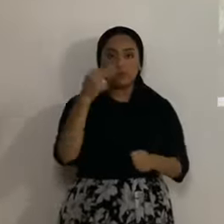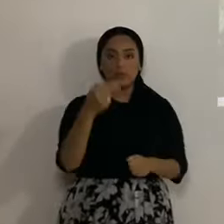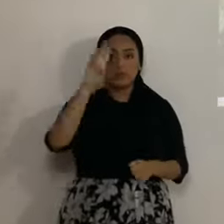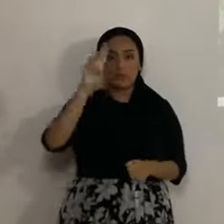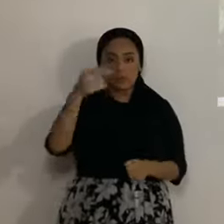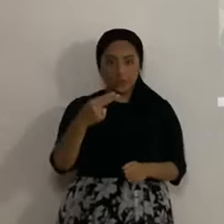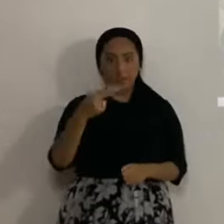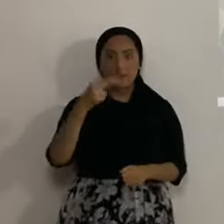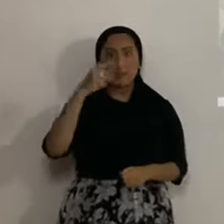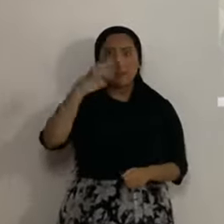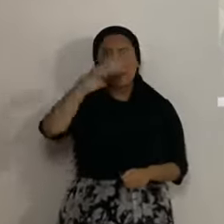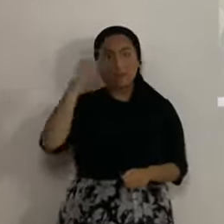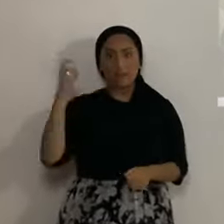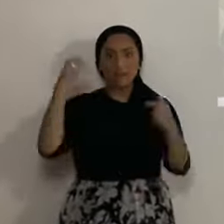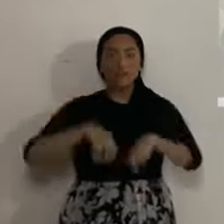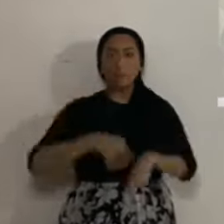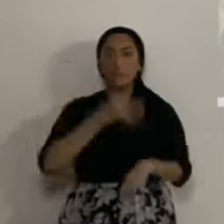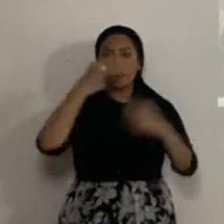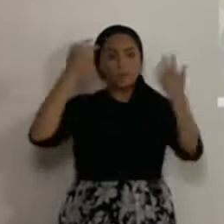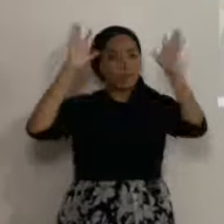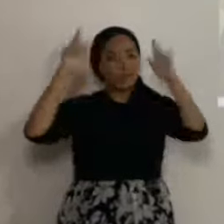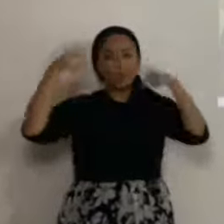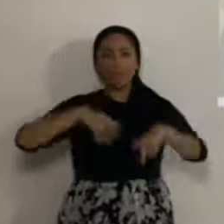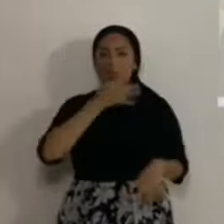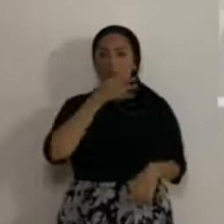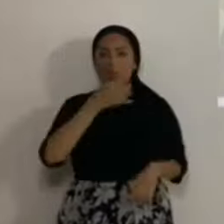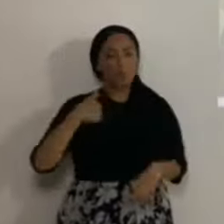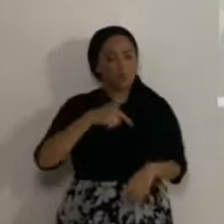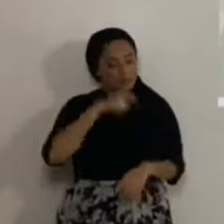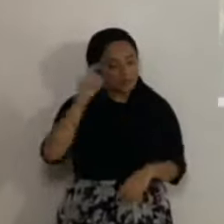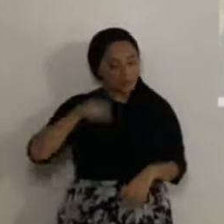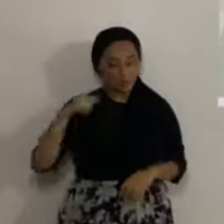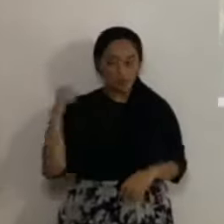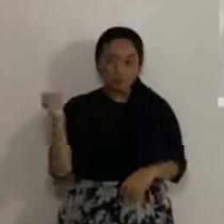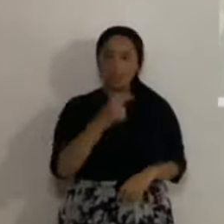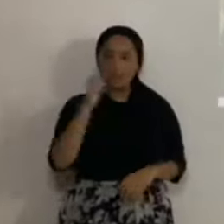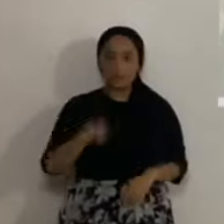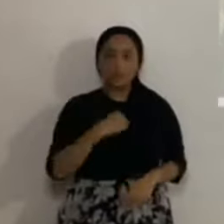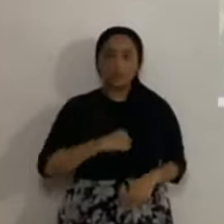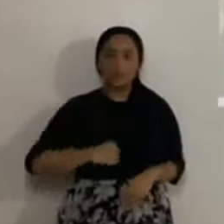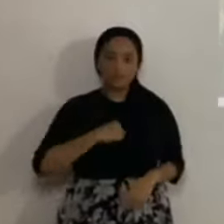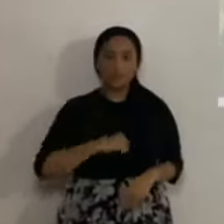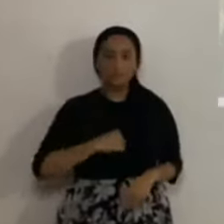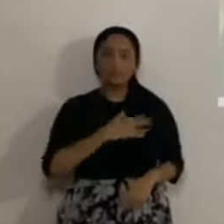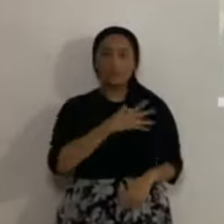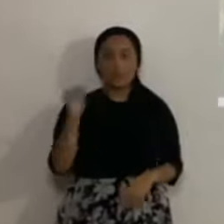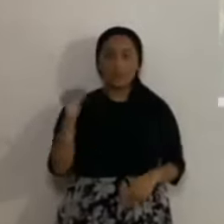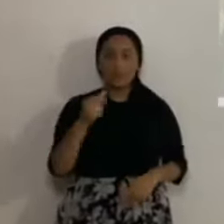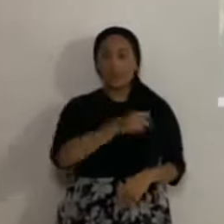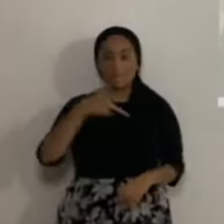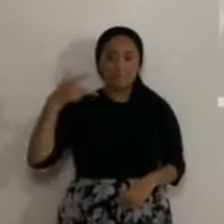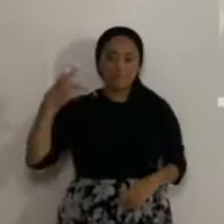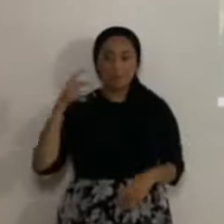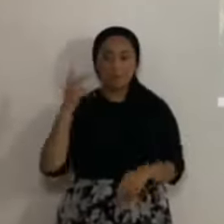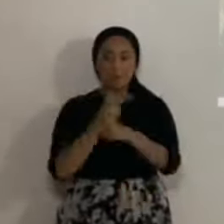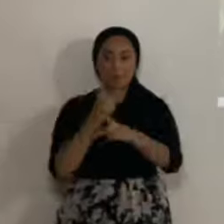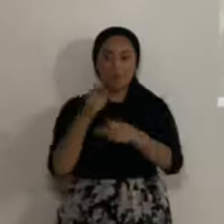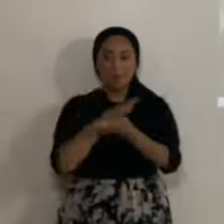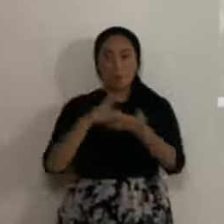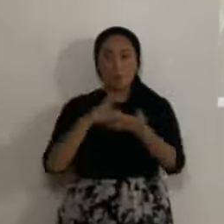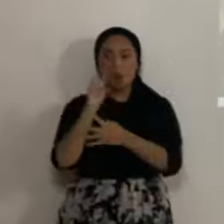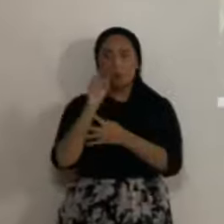porque Él ya viene. Él ya viene y tenemos que hacer todos rápidamente arrepentimiento y volver a guardar la